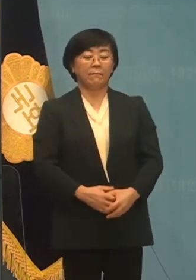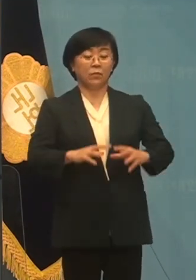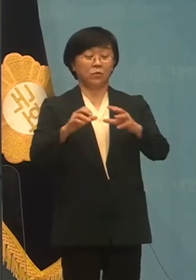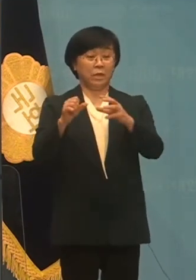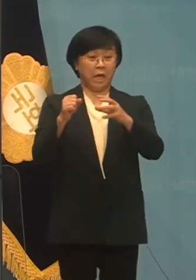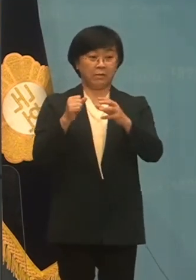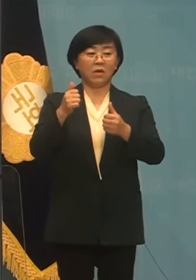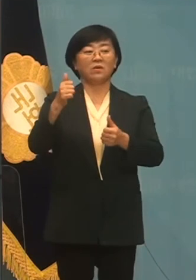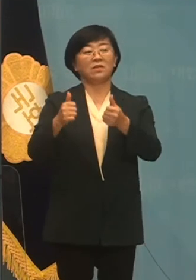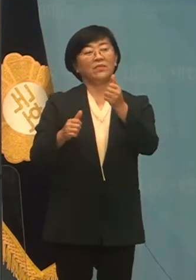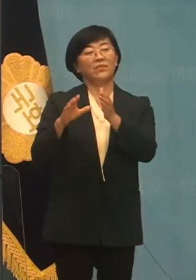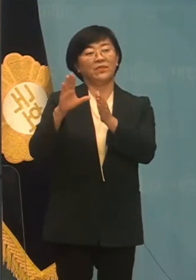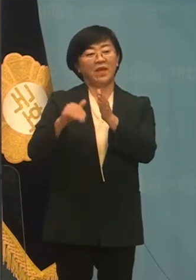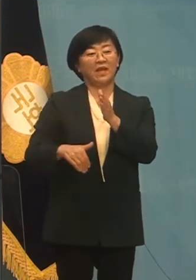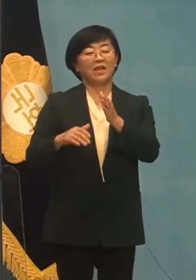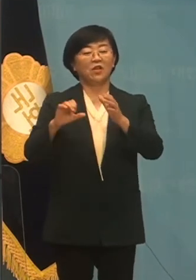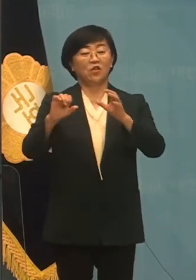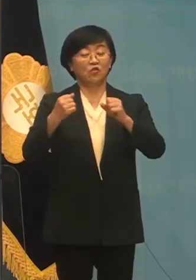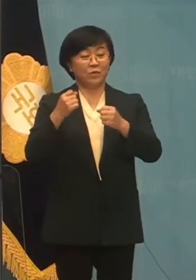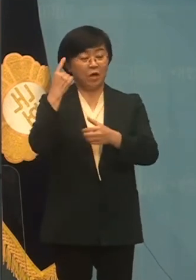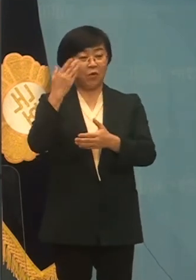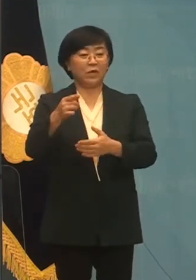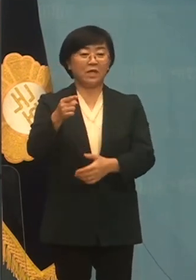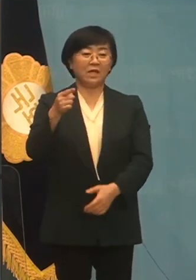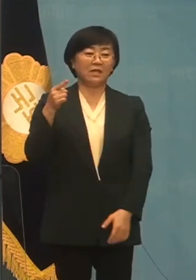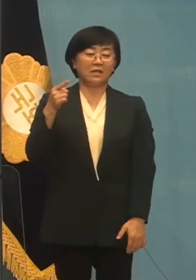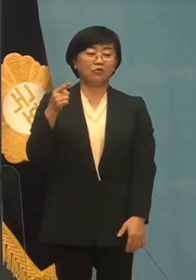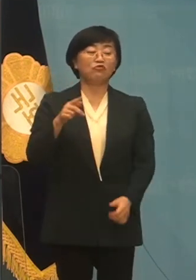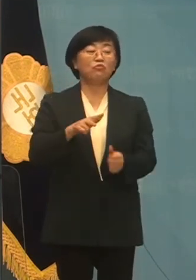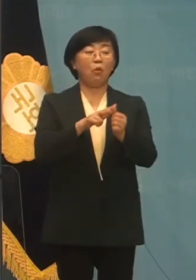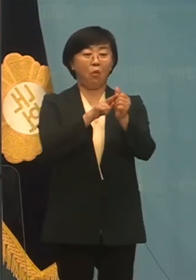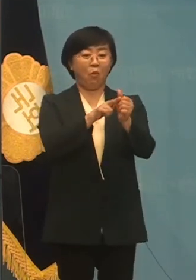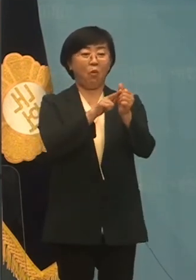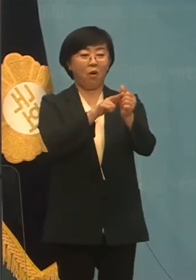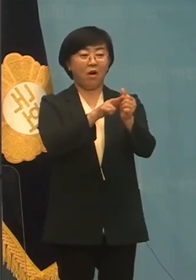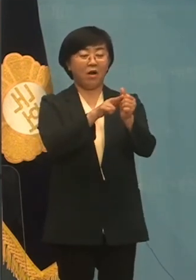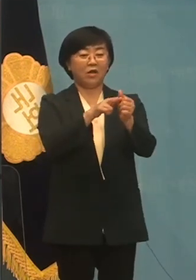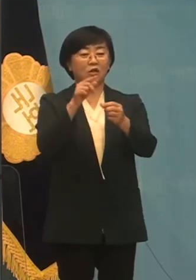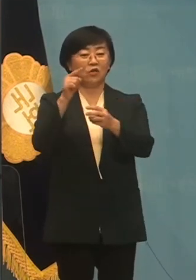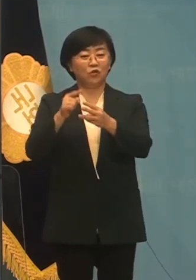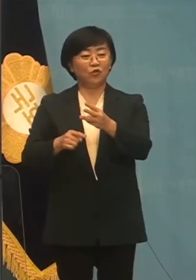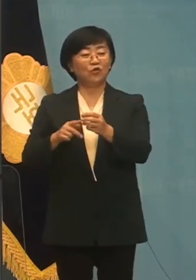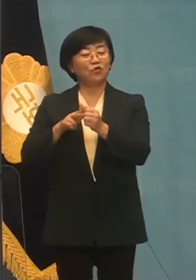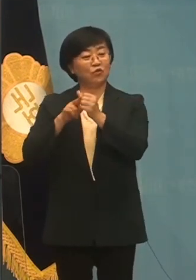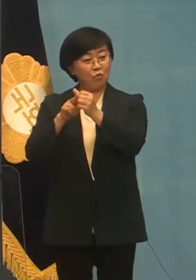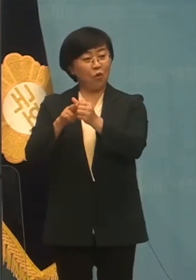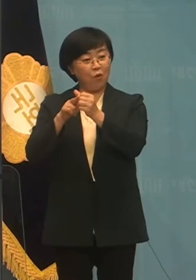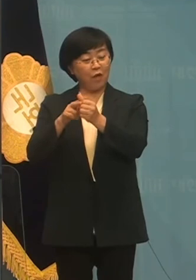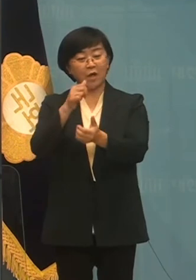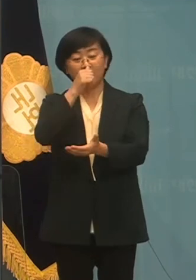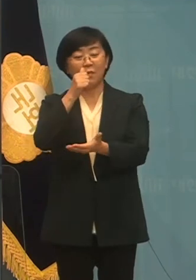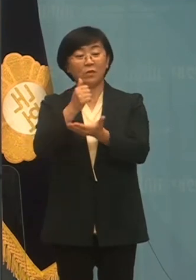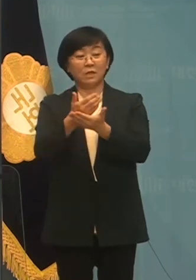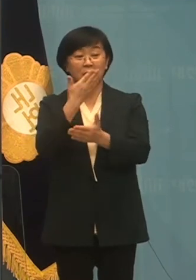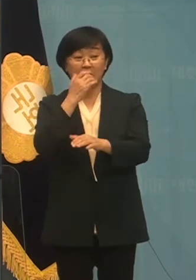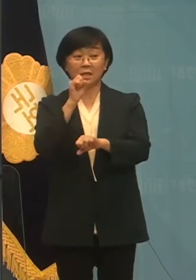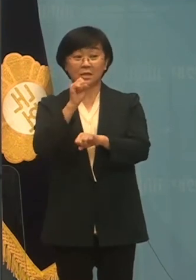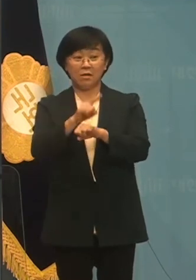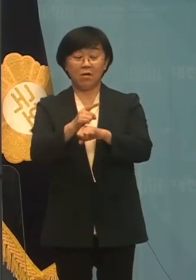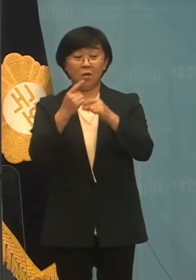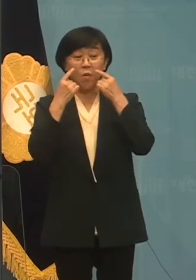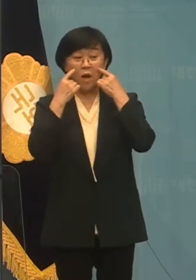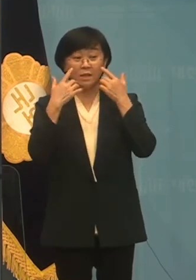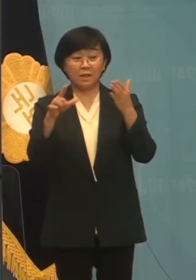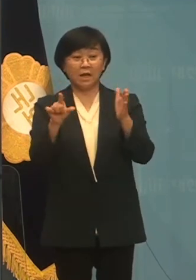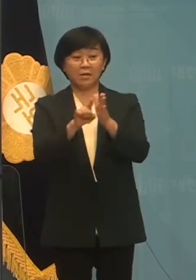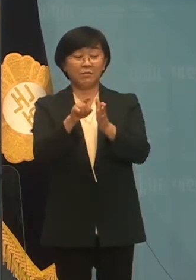국민의힘 경선에서 국민 여론 1등이었던 후보가 윤석열 후보의 범죄 가능성을